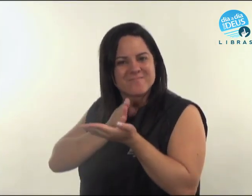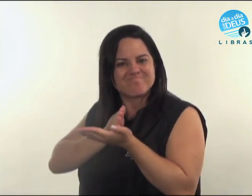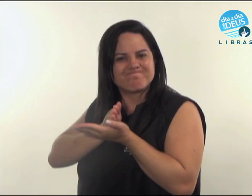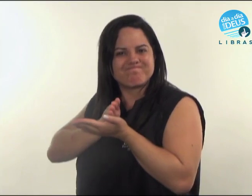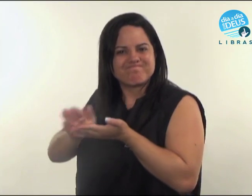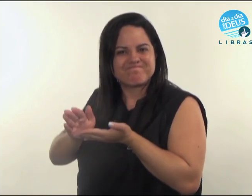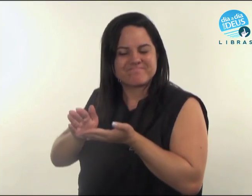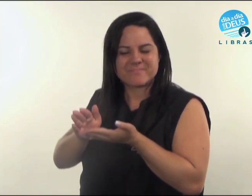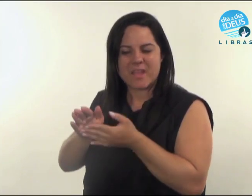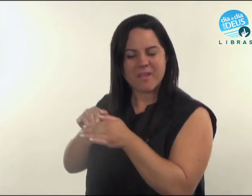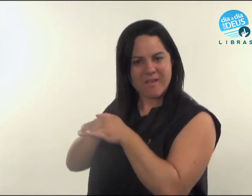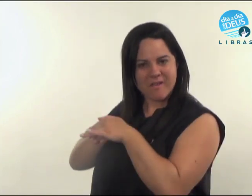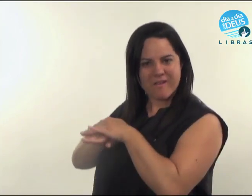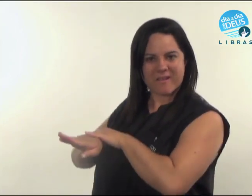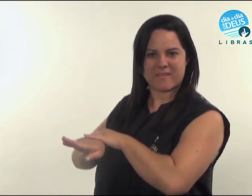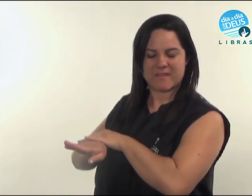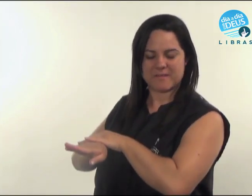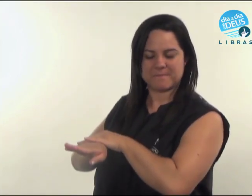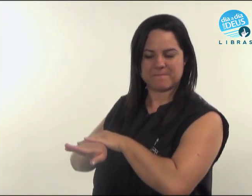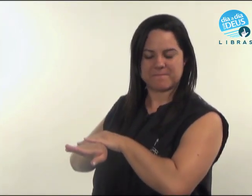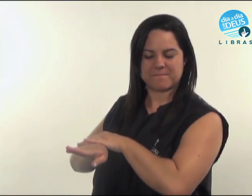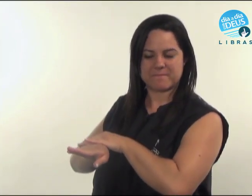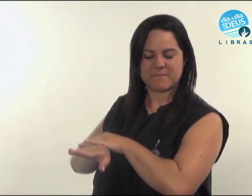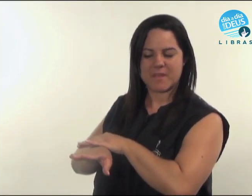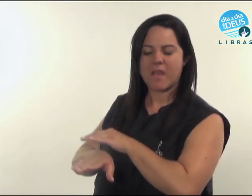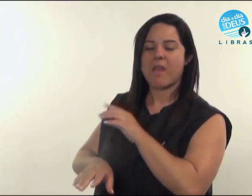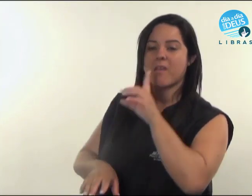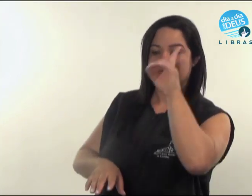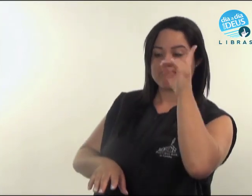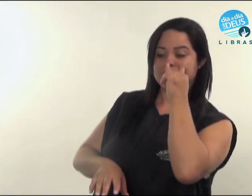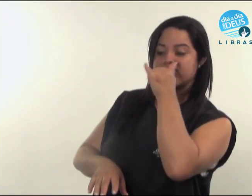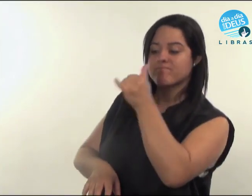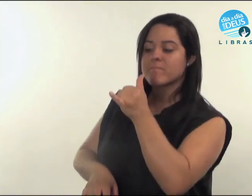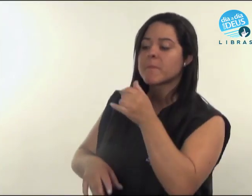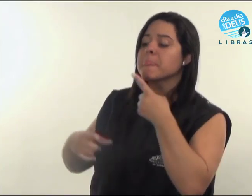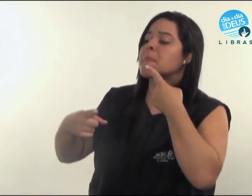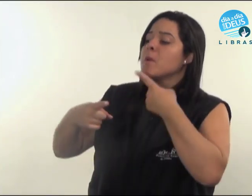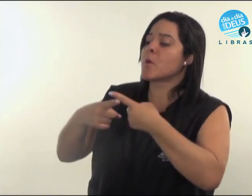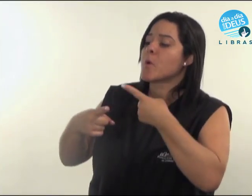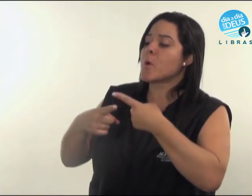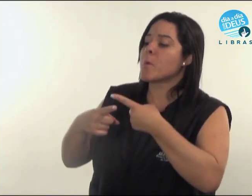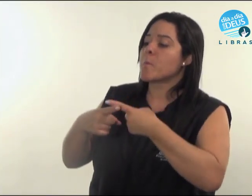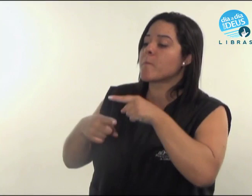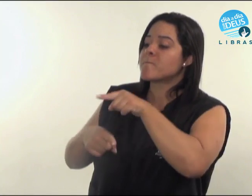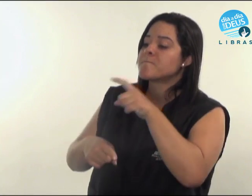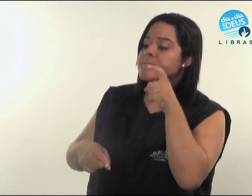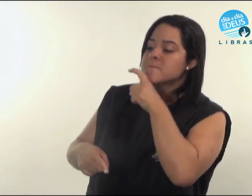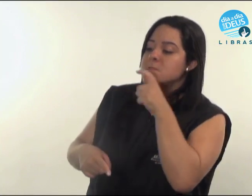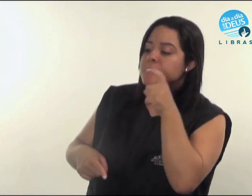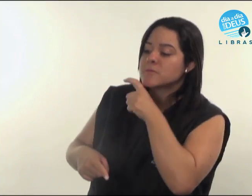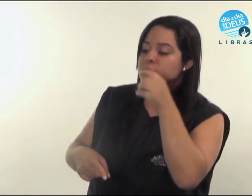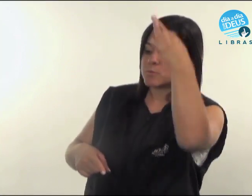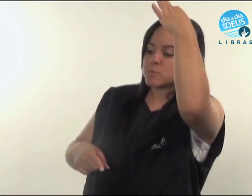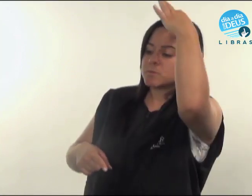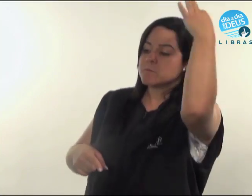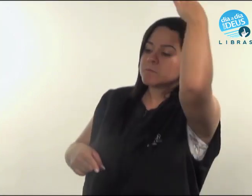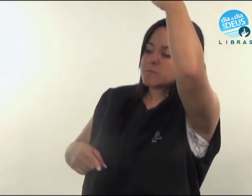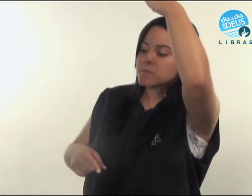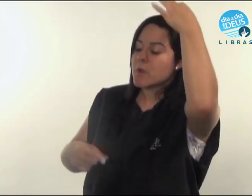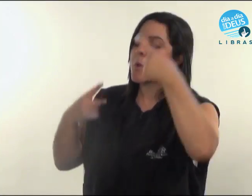deixou Satanás dominar o seu coração? Por que mentiu para o Espírito Santo?